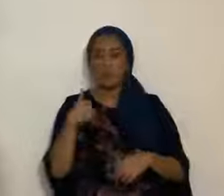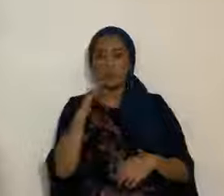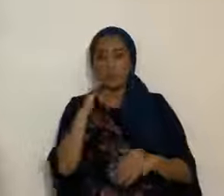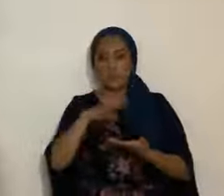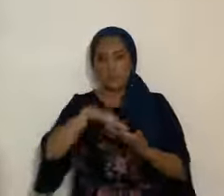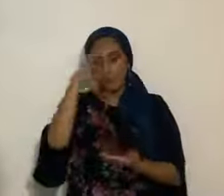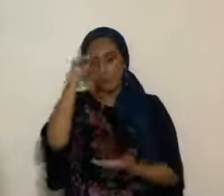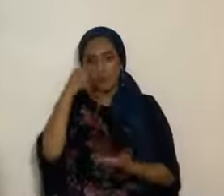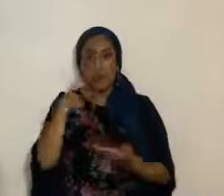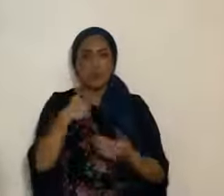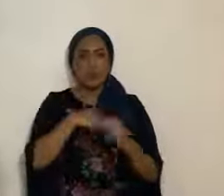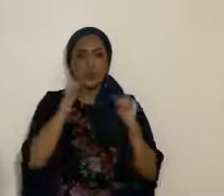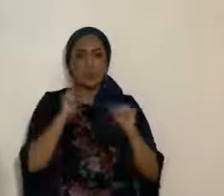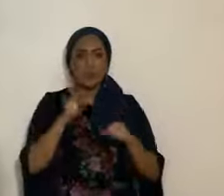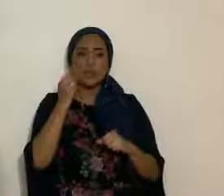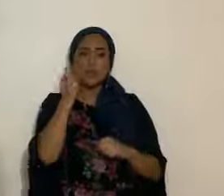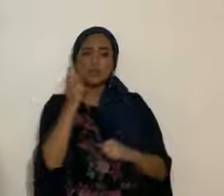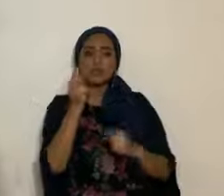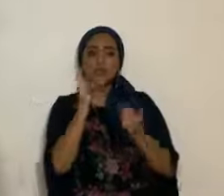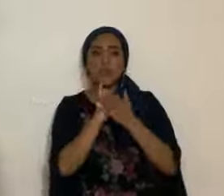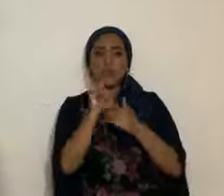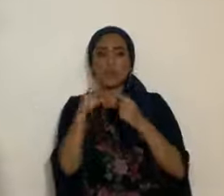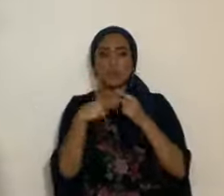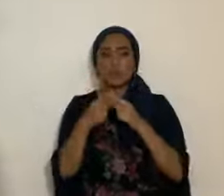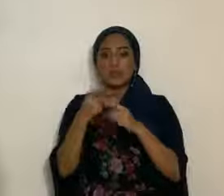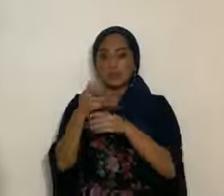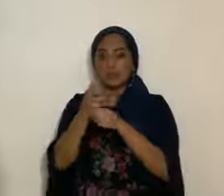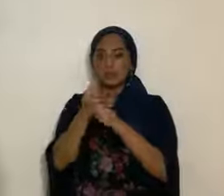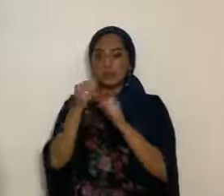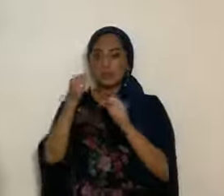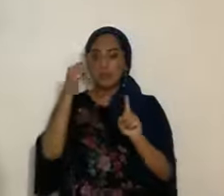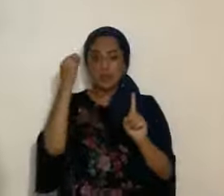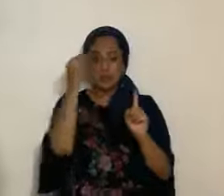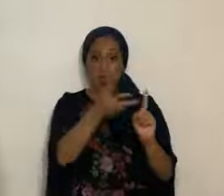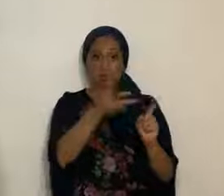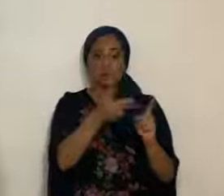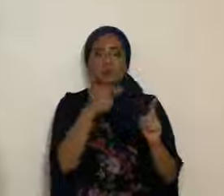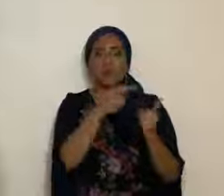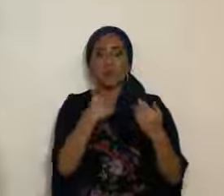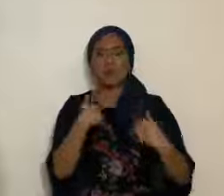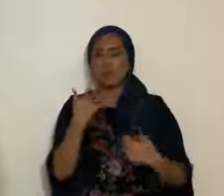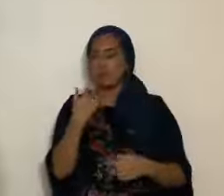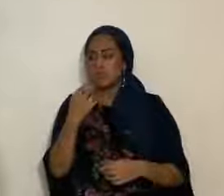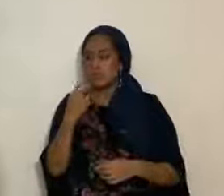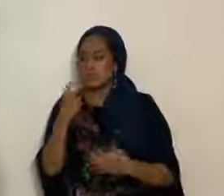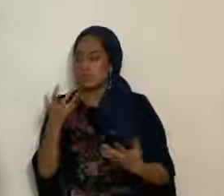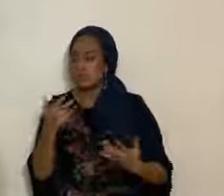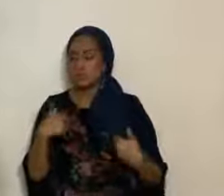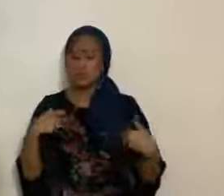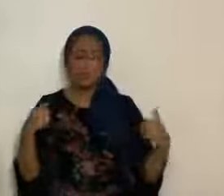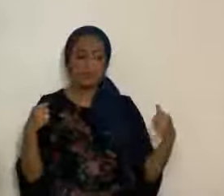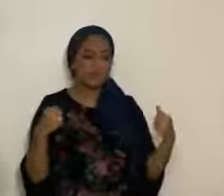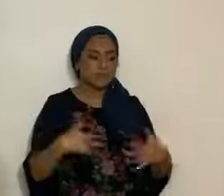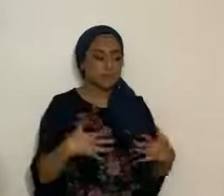y podemos ver que cuando recibe su llamado tuvo dudas, temor, porque sabía